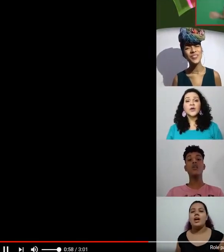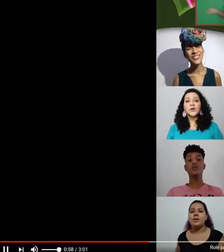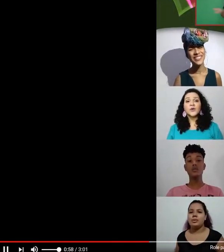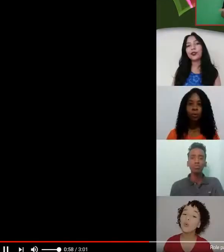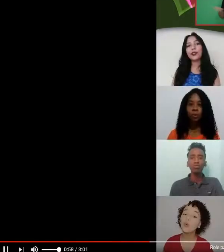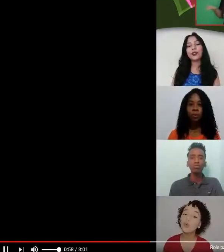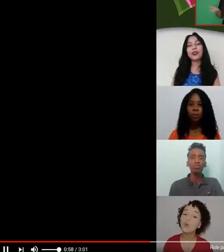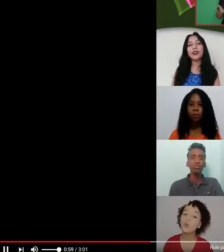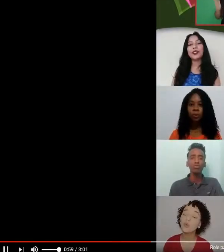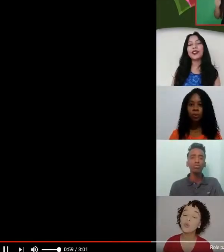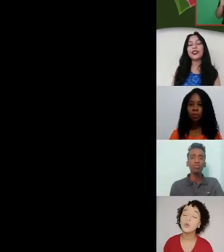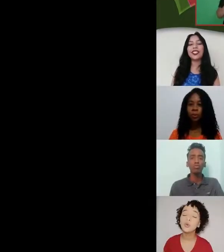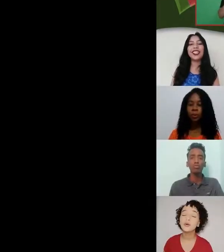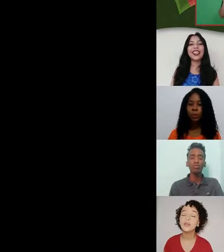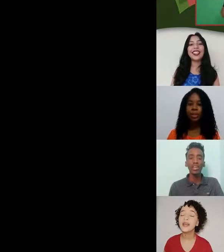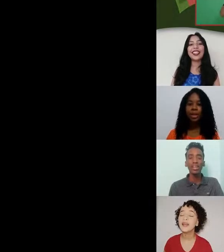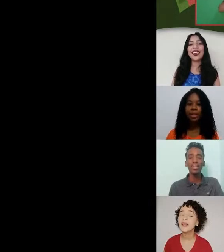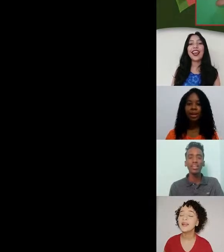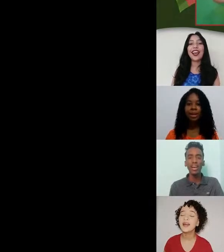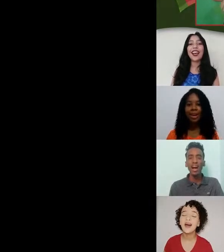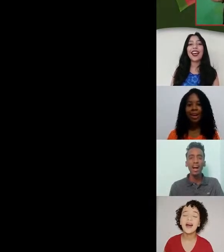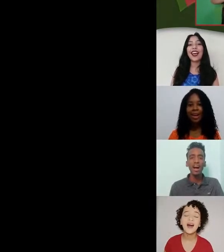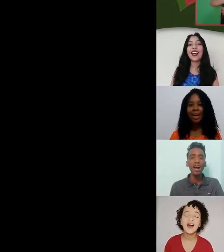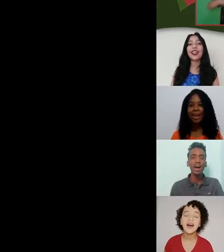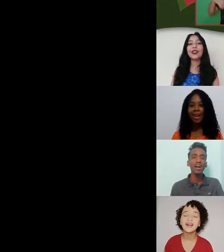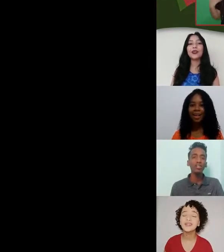autocuidado, que este é um momento